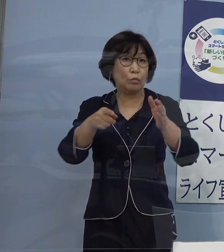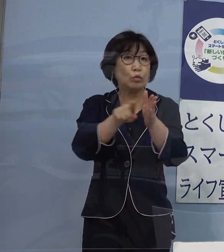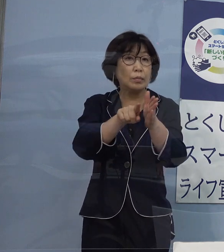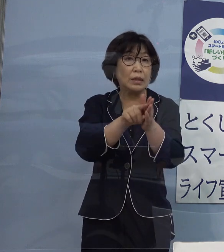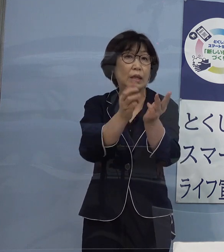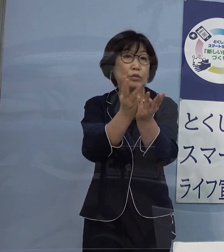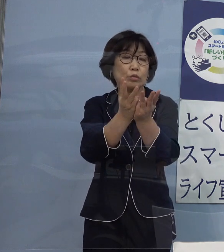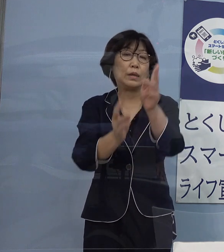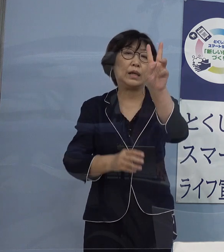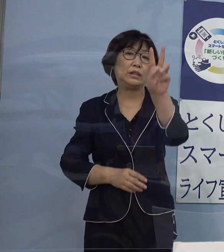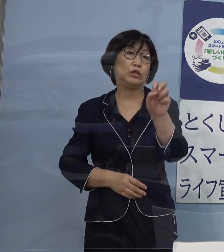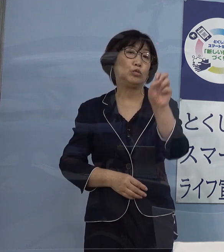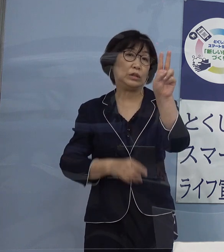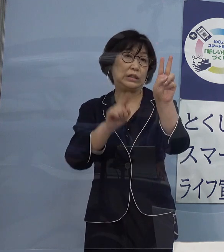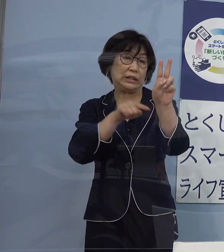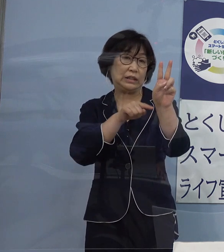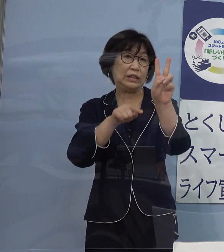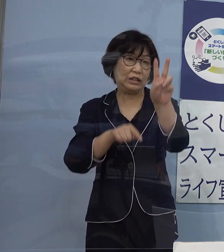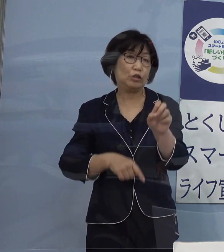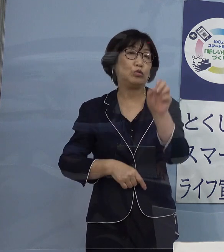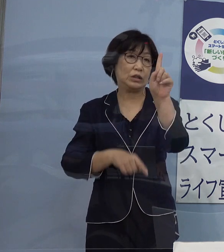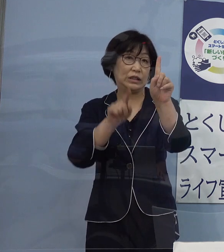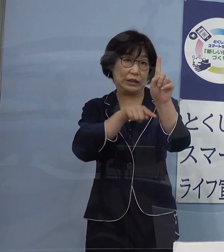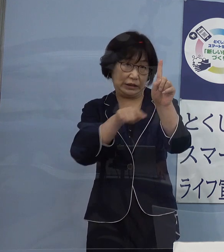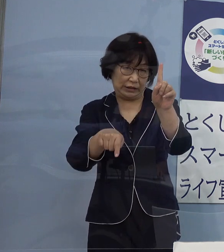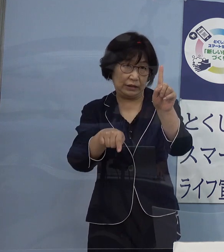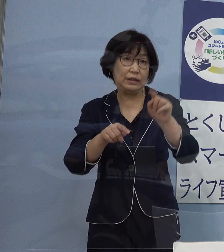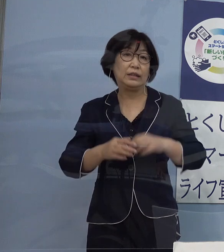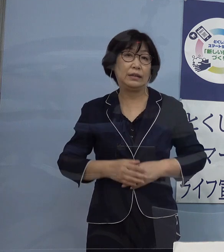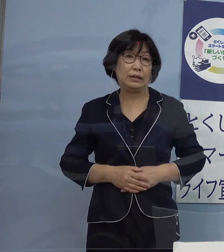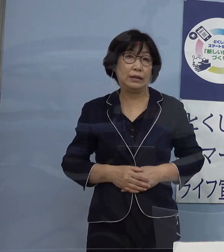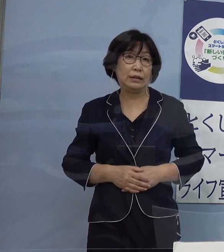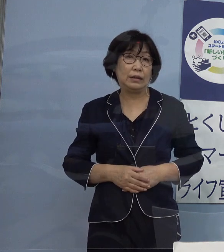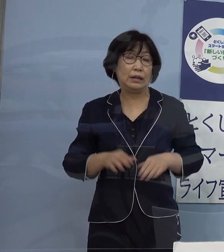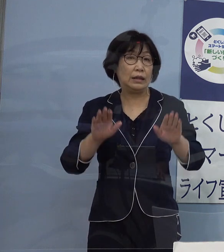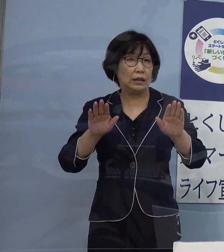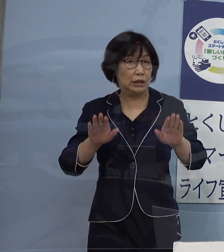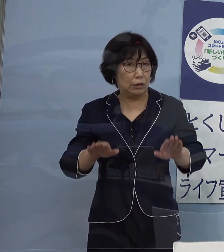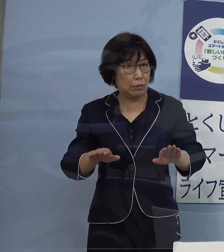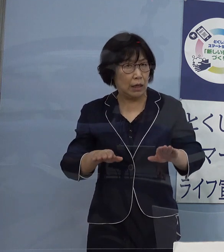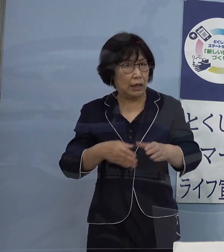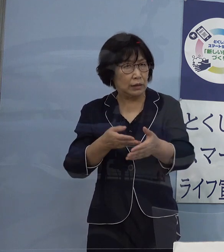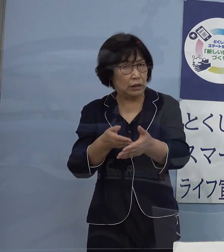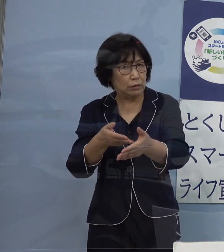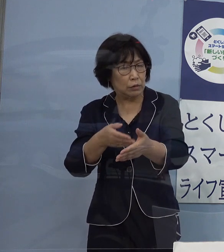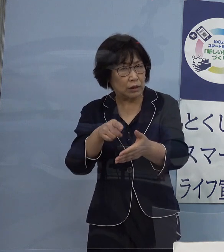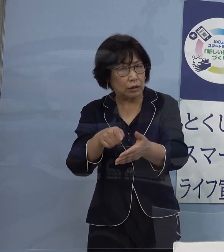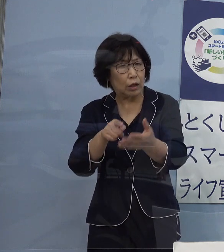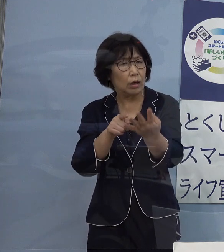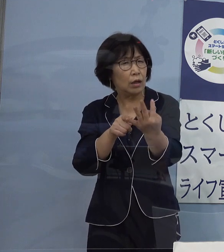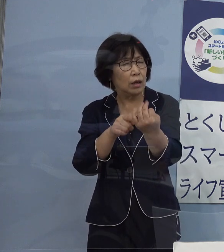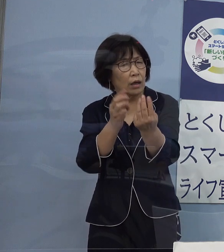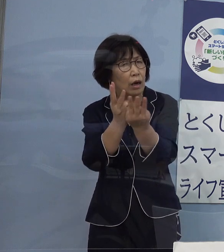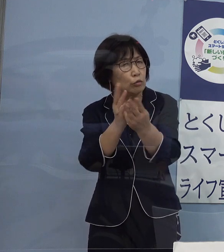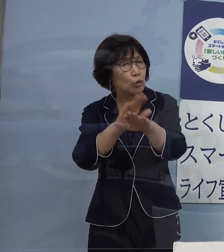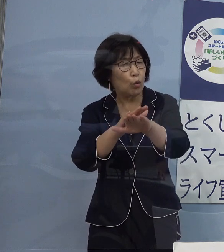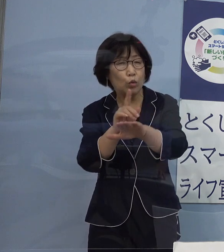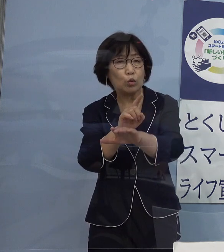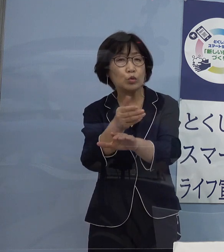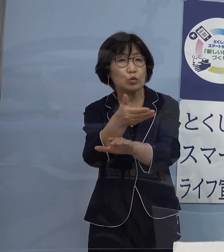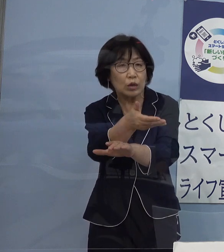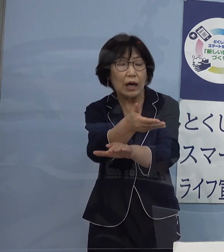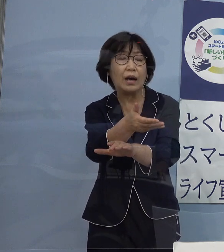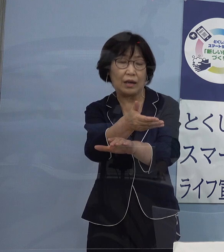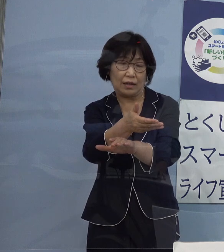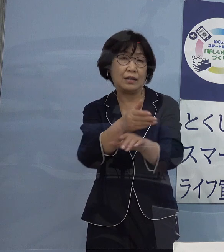でいうと21名でございます。 まあ、だから今申し上げた点をさあどうカウントするかのところなんですよね。 ああ、そうですね。 だ